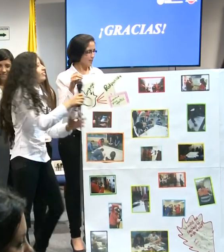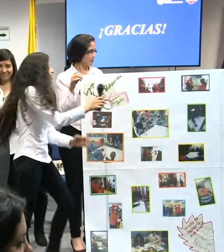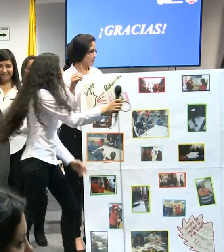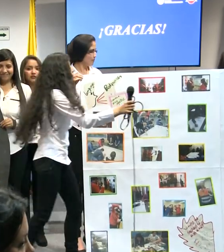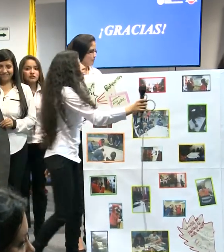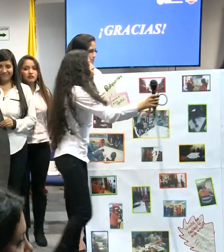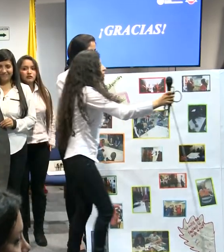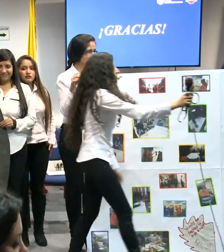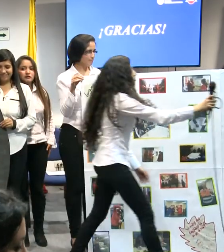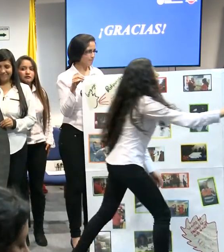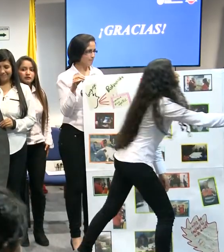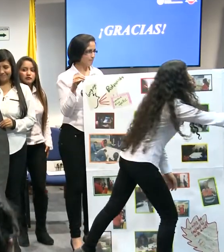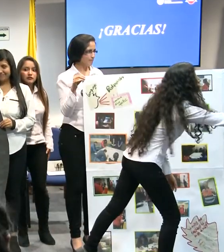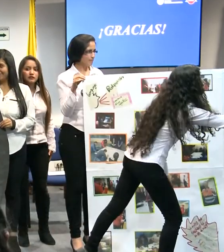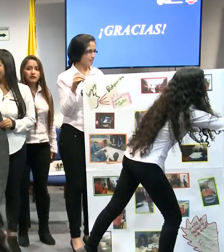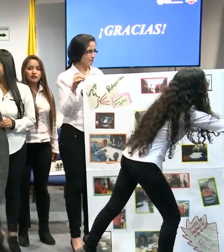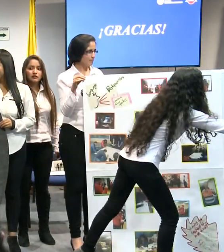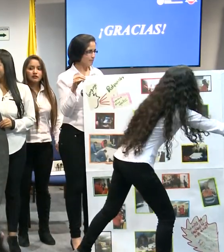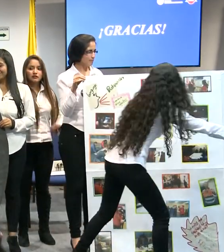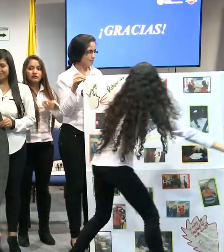Gracias.